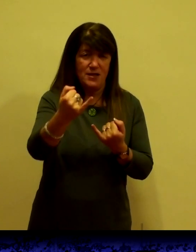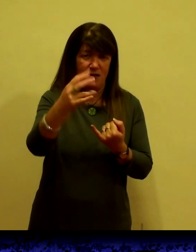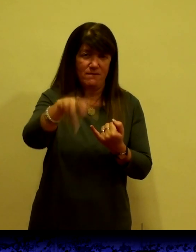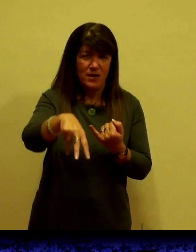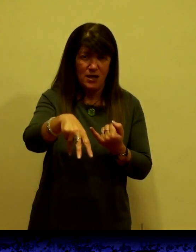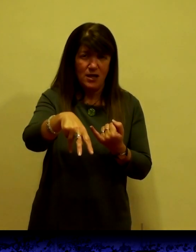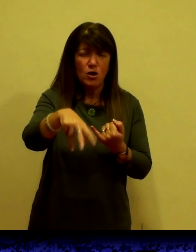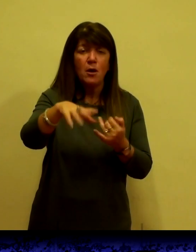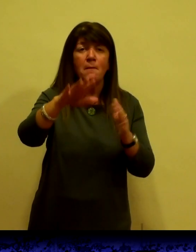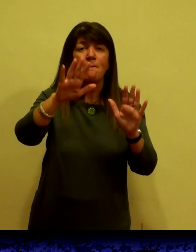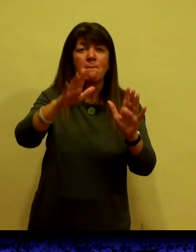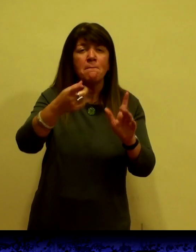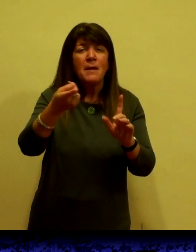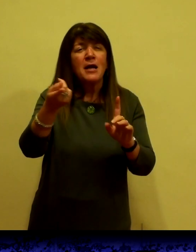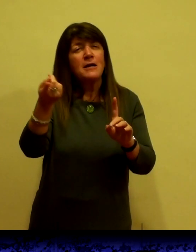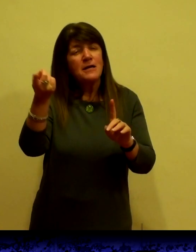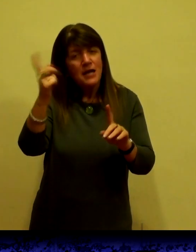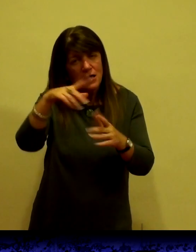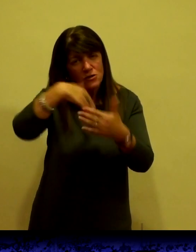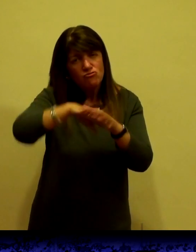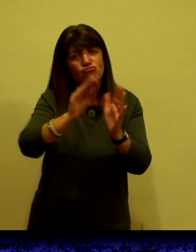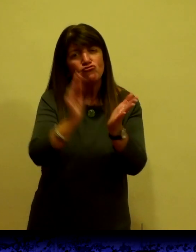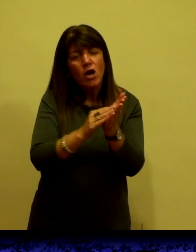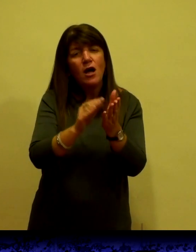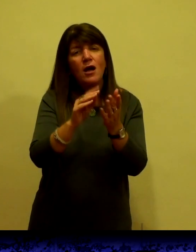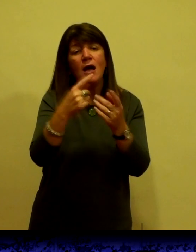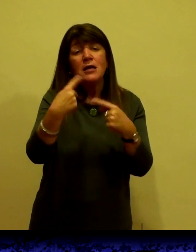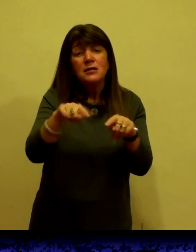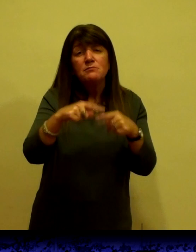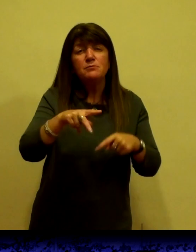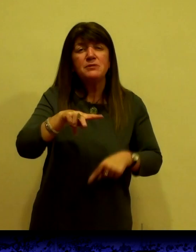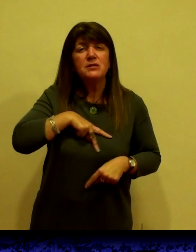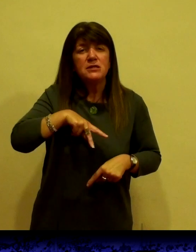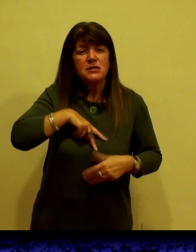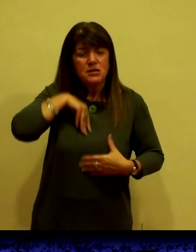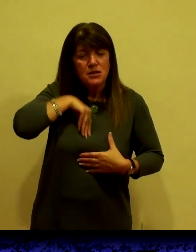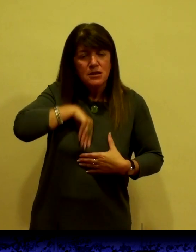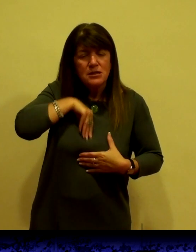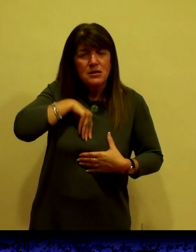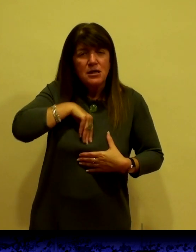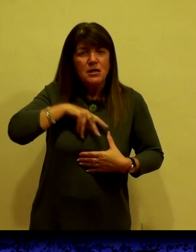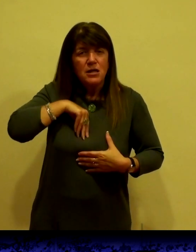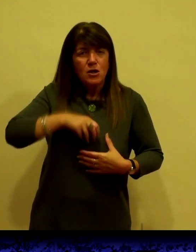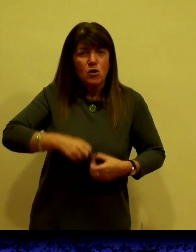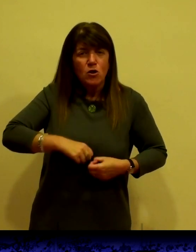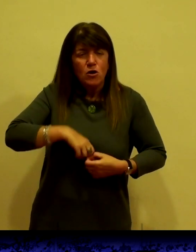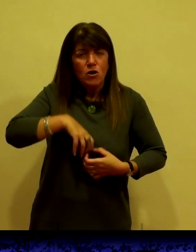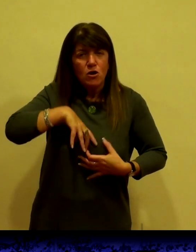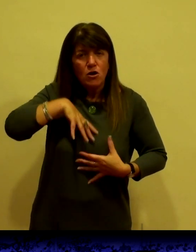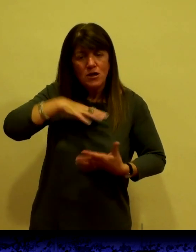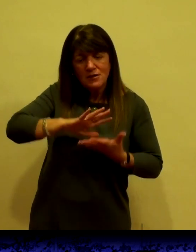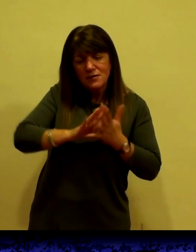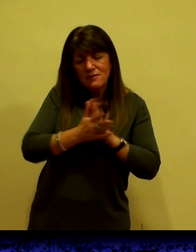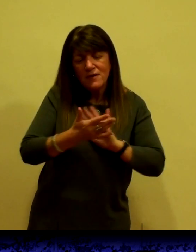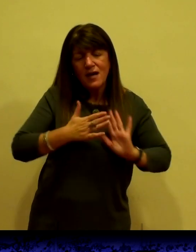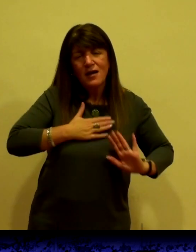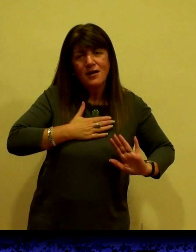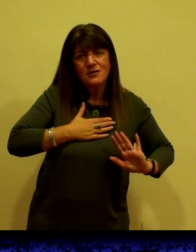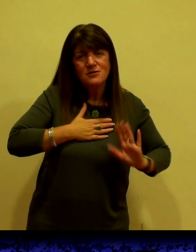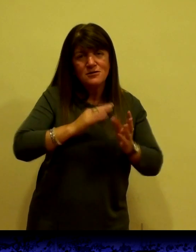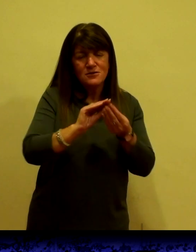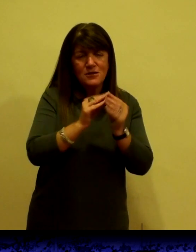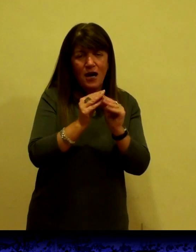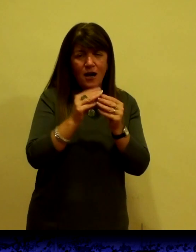di appropriazione, cioè fare proprio quel patrimonio, reinterpretarlo e in qualche modo attualizzarlo